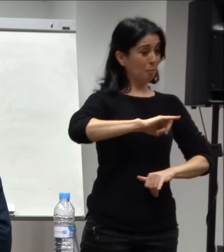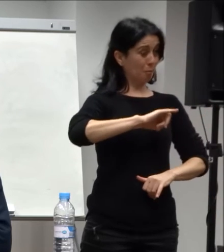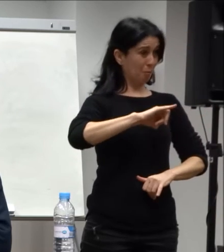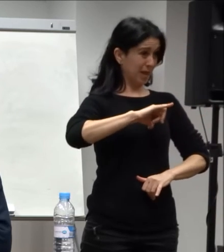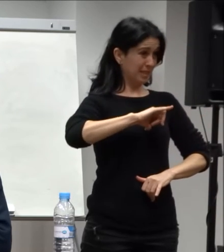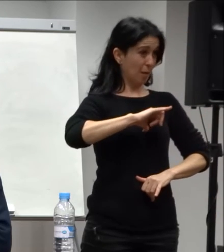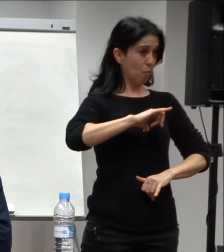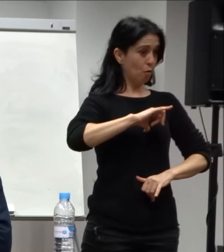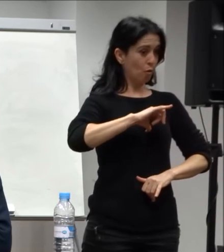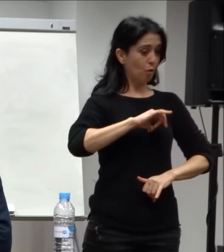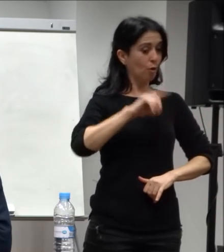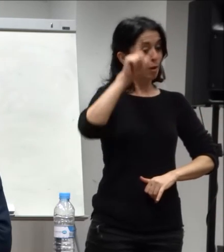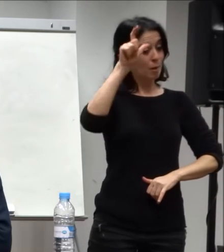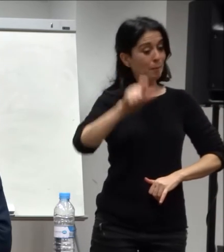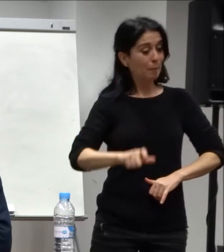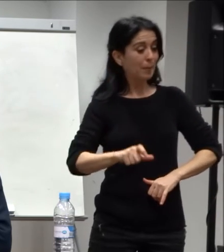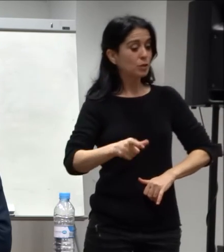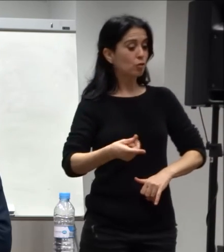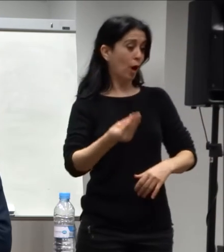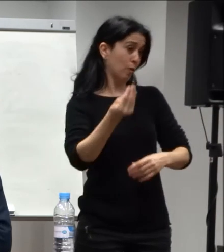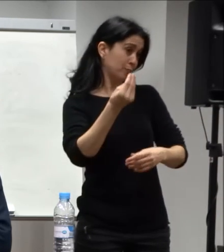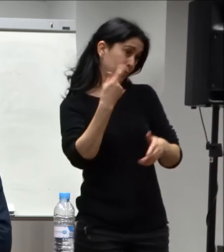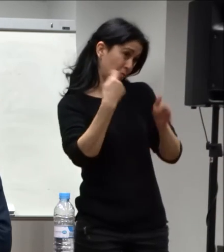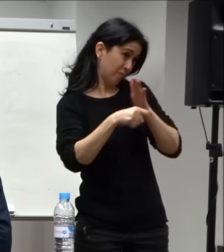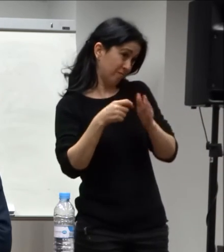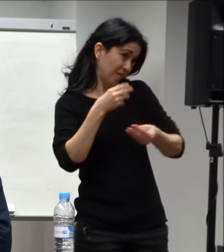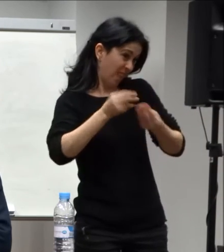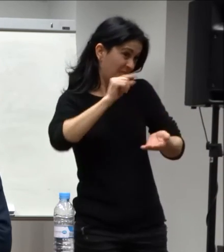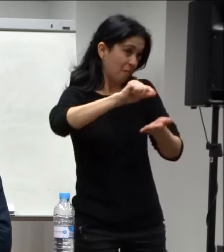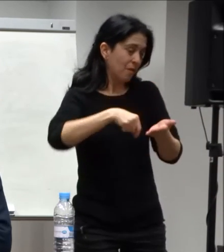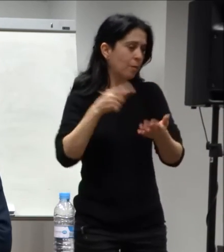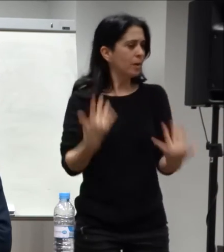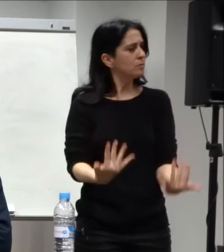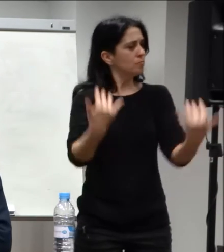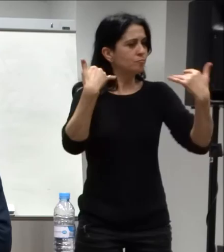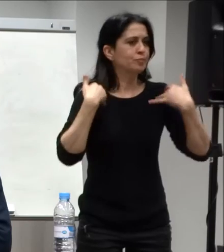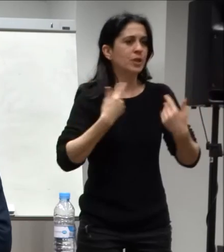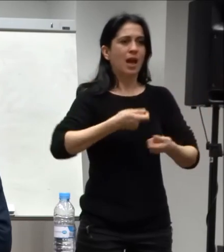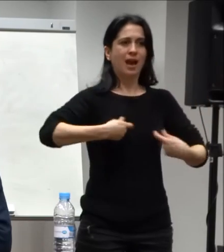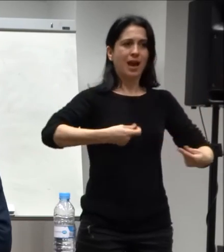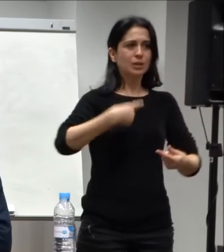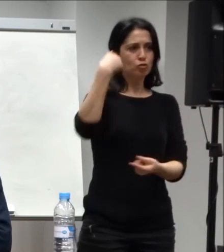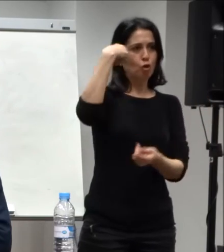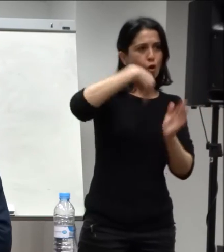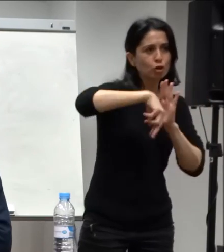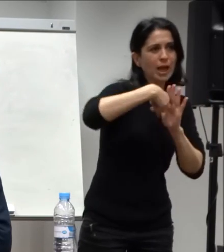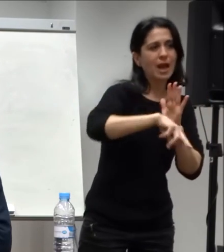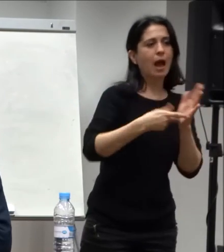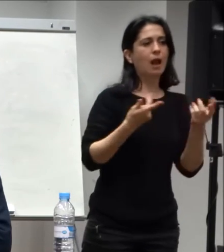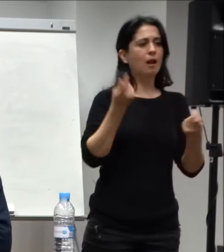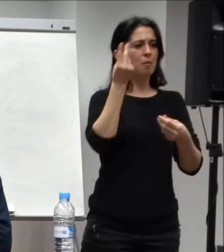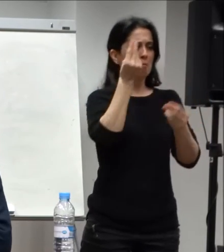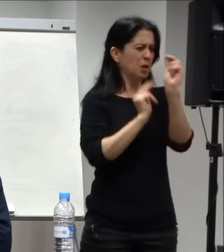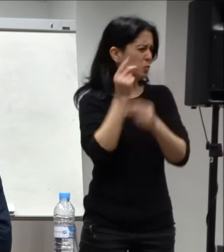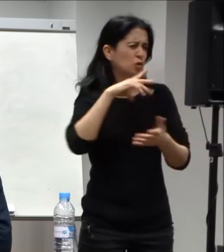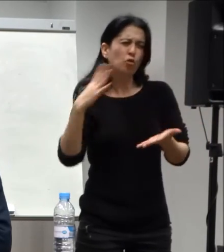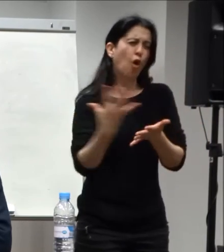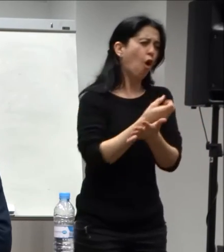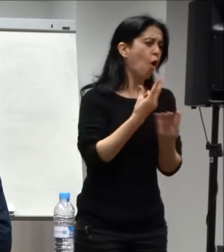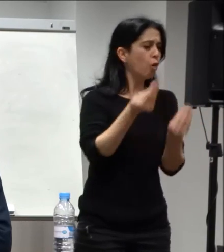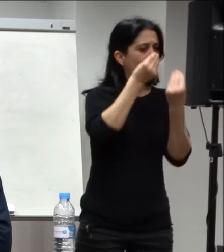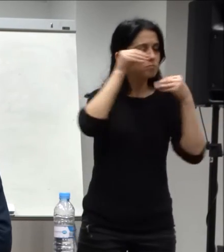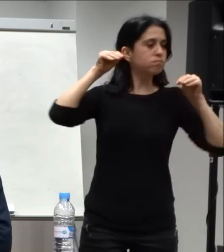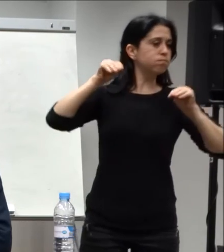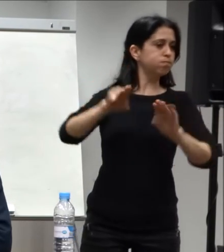cargo de los gastos notariales, registrales, impuestos, cuidados documentados, etc. El Supremo ha dicho que